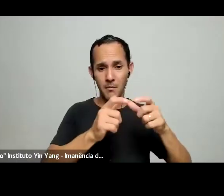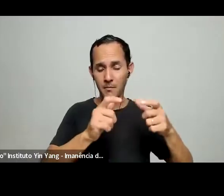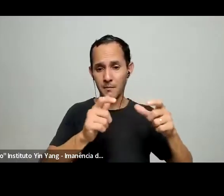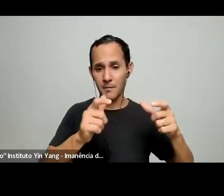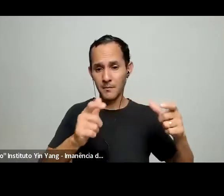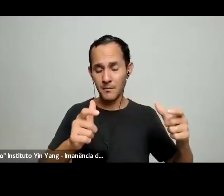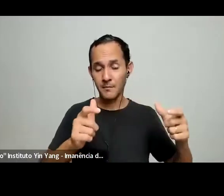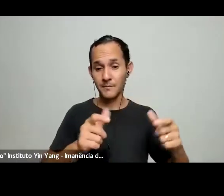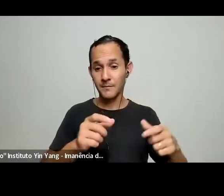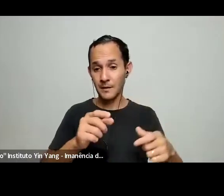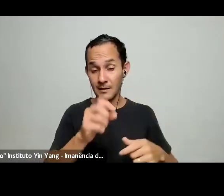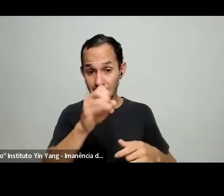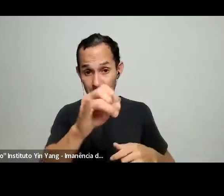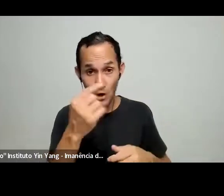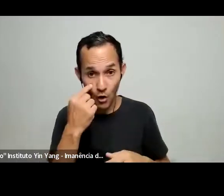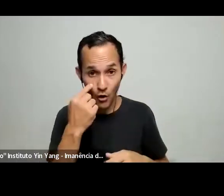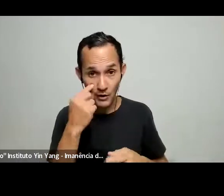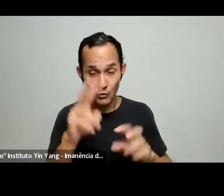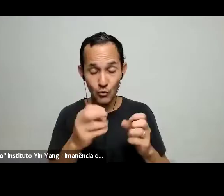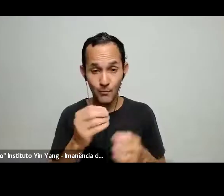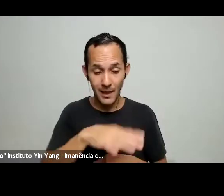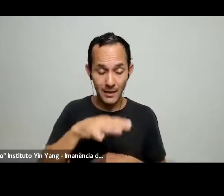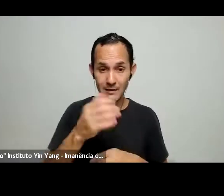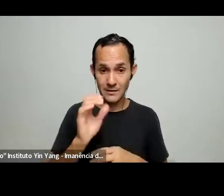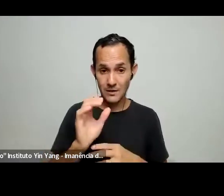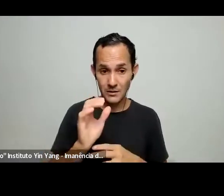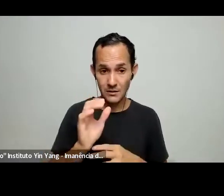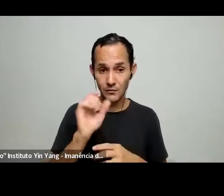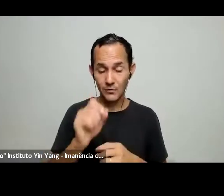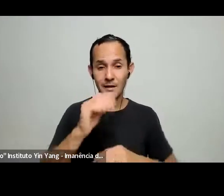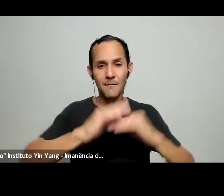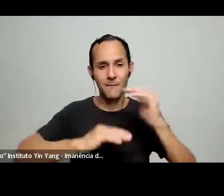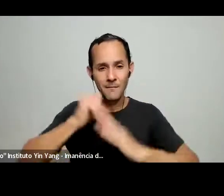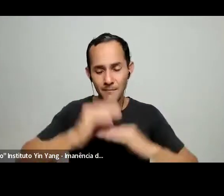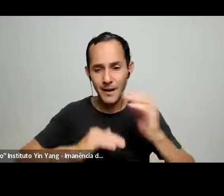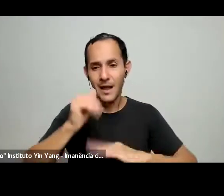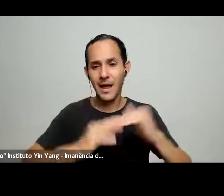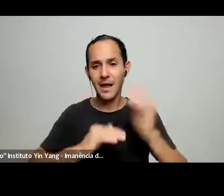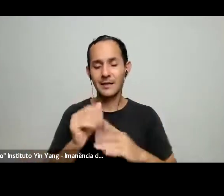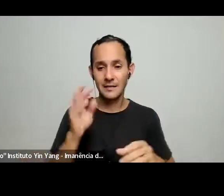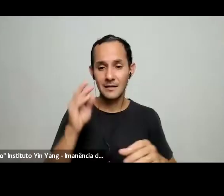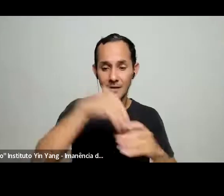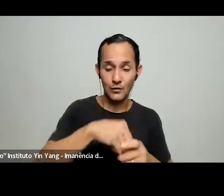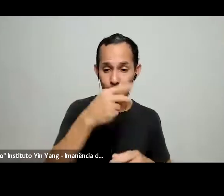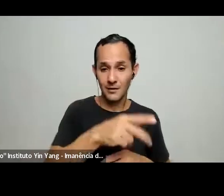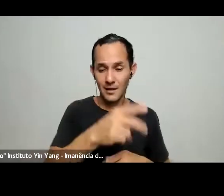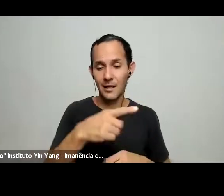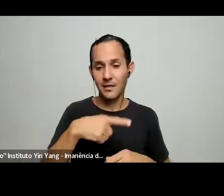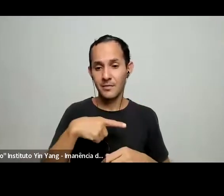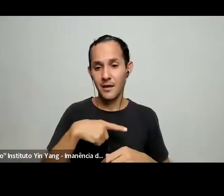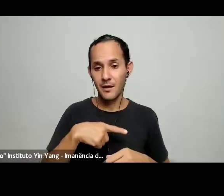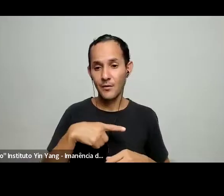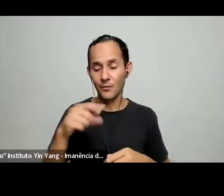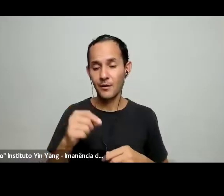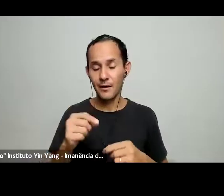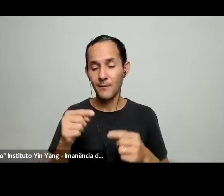Se a gente olhar do ponto de vista científico, nem todas as práticas que existem na PNPIC têm maturidade